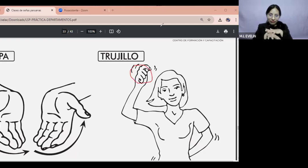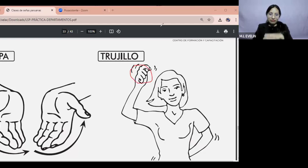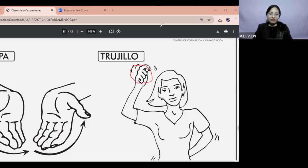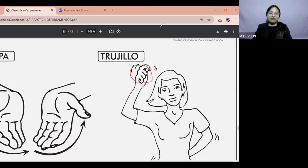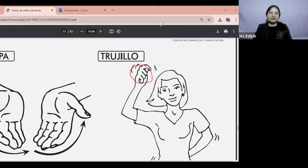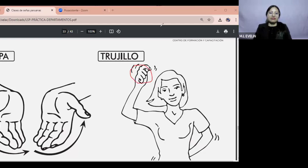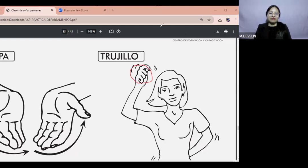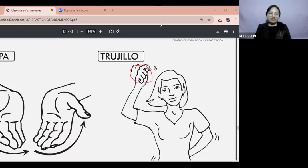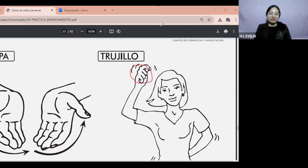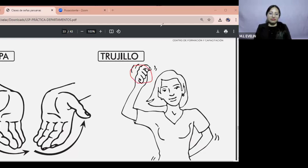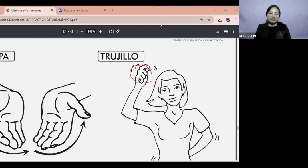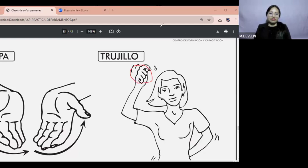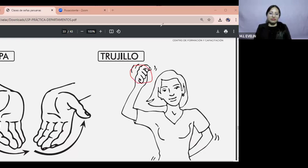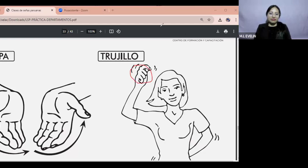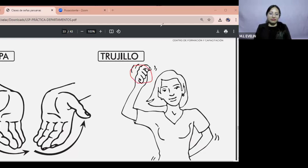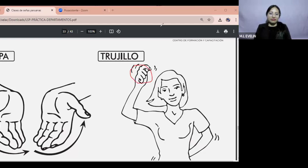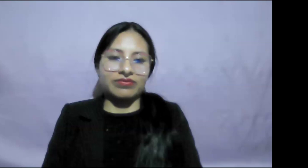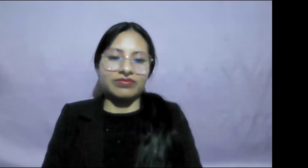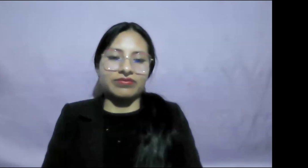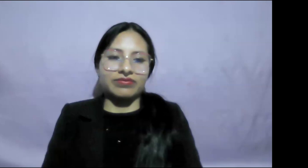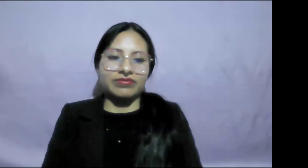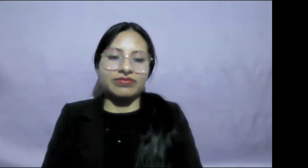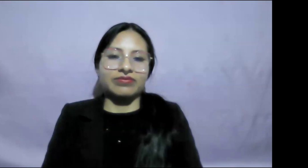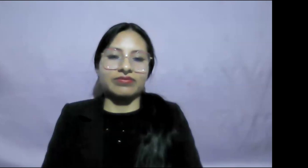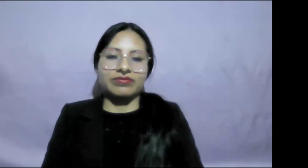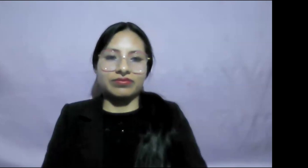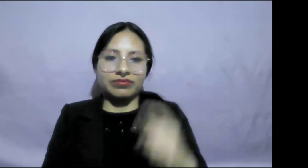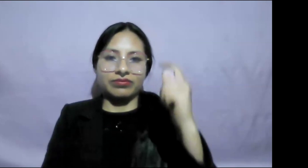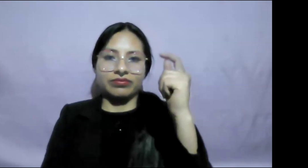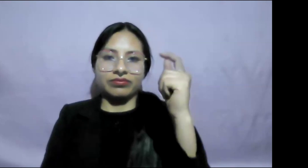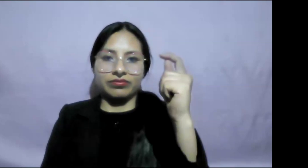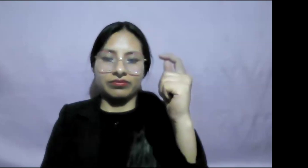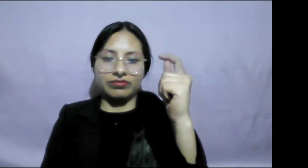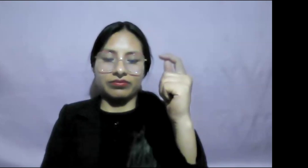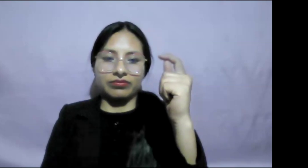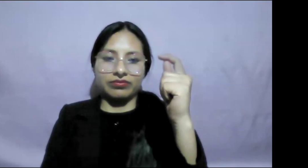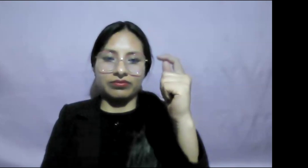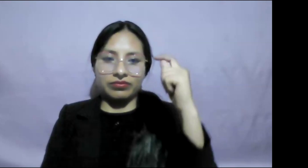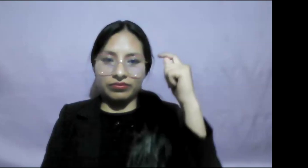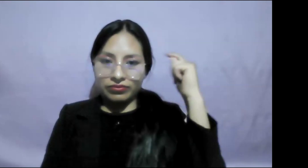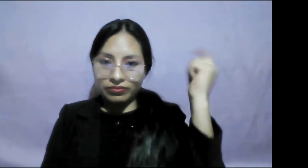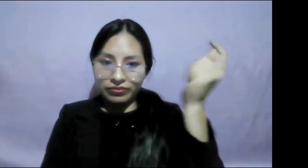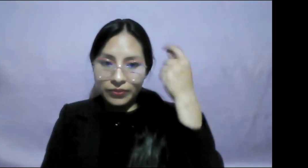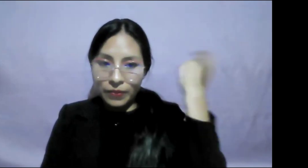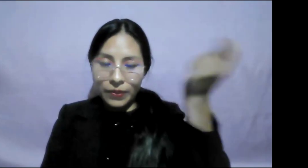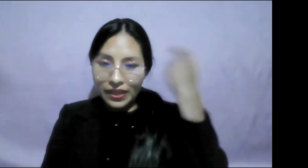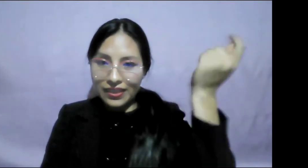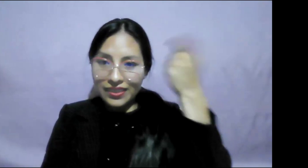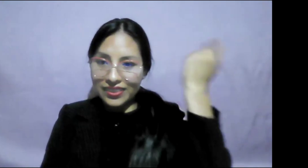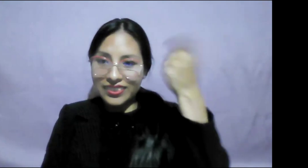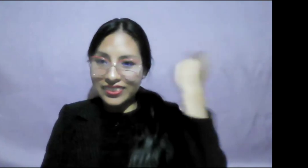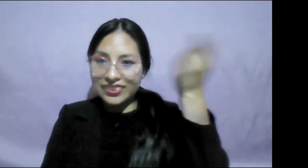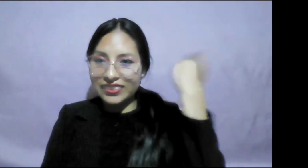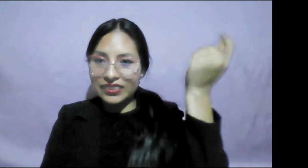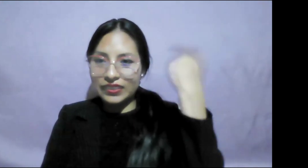vamos a simular como si estuviéramos agarrando el pañuelo de nuestra famosa y muy conocida y